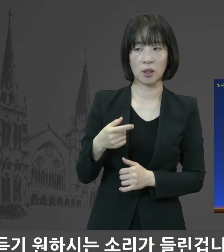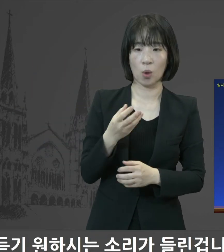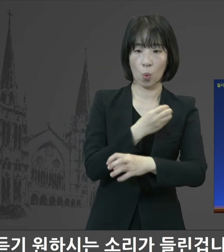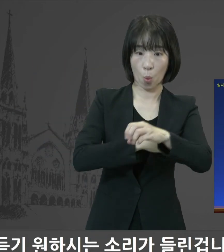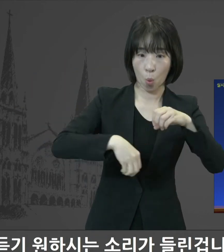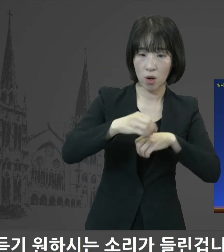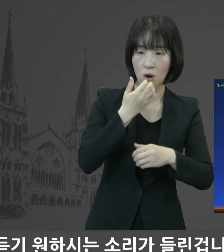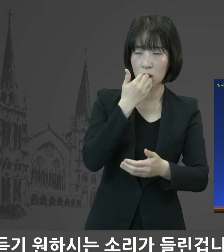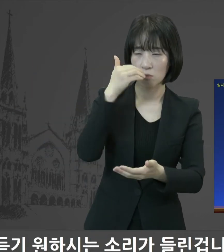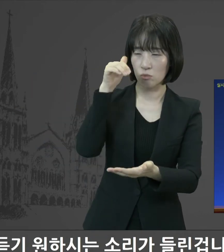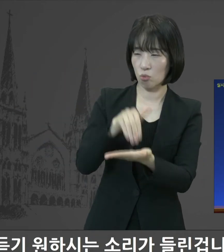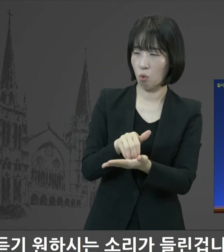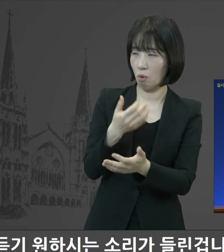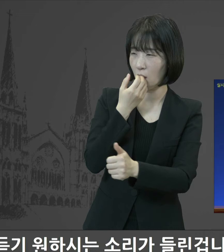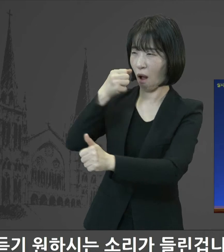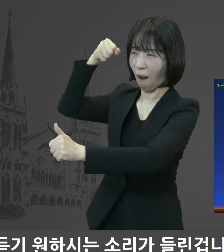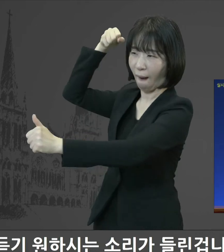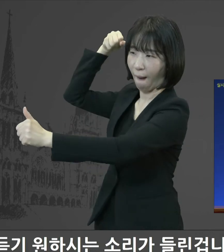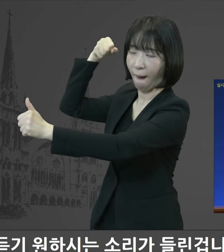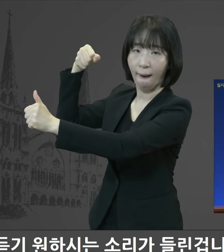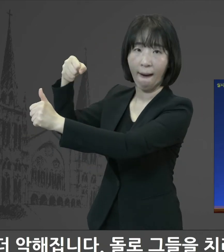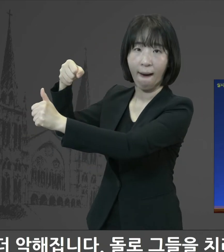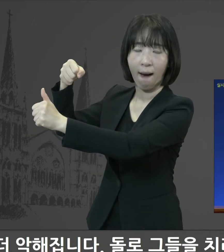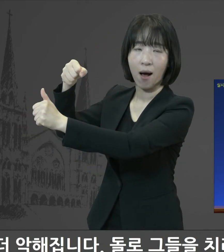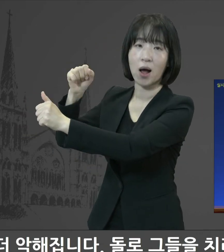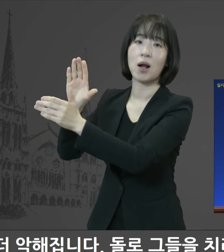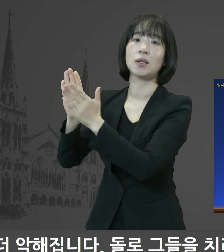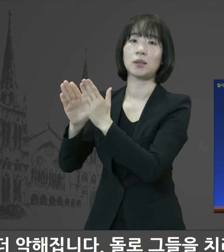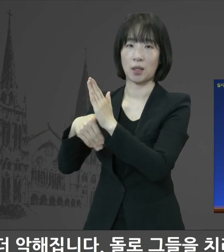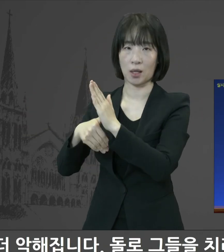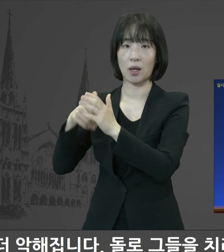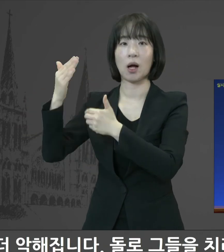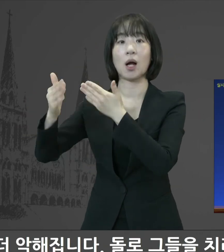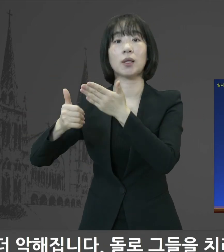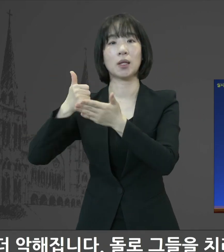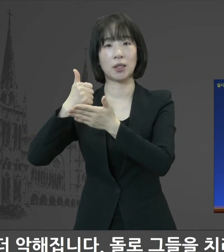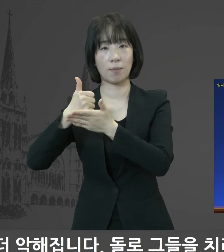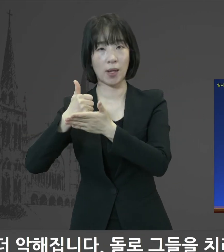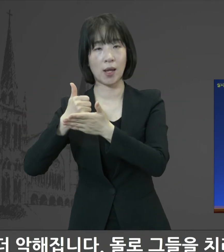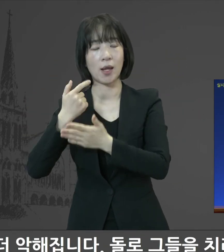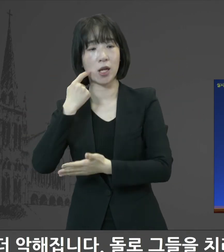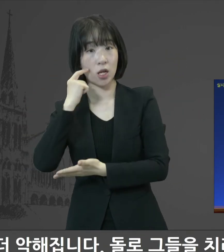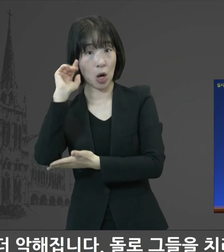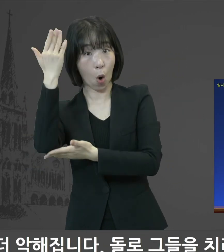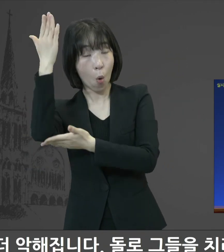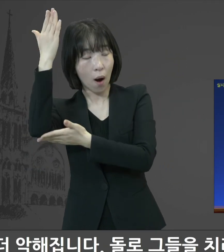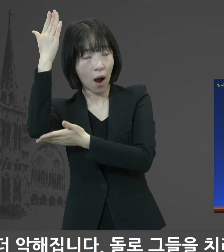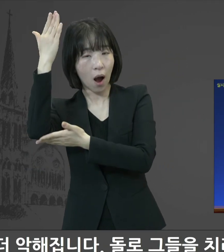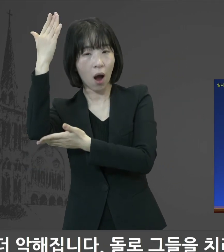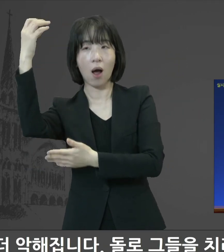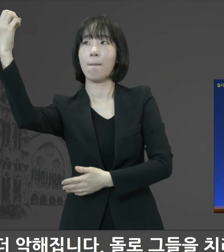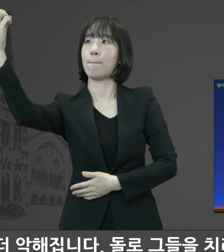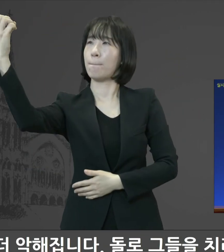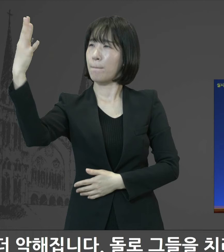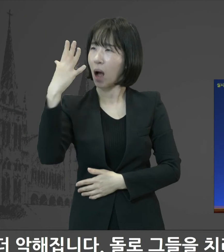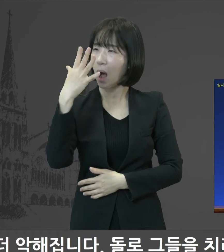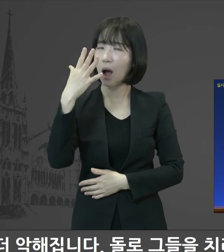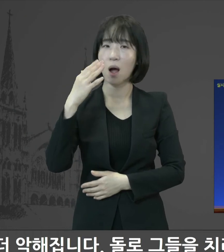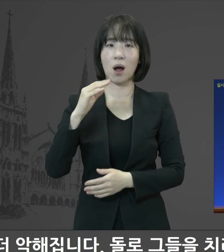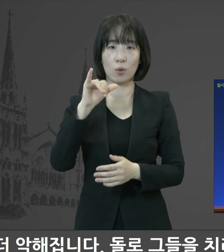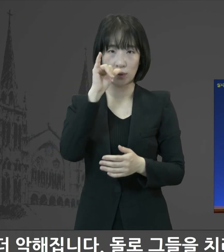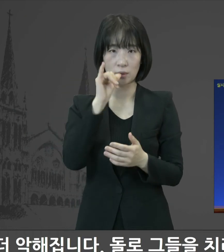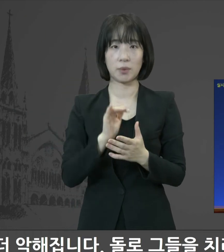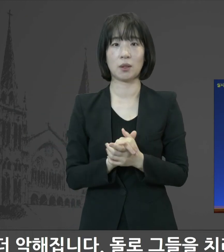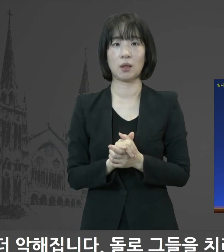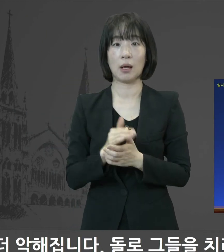치려 하는데 그때 하나님의 영광이 나타났다. 하나님의